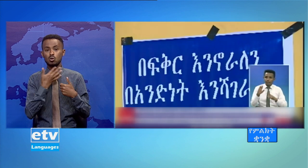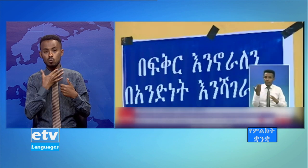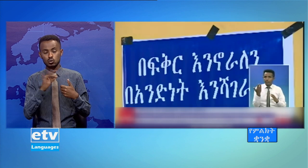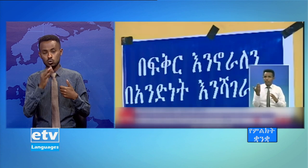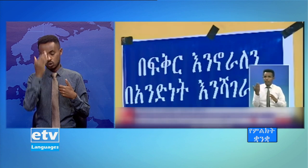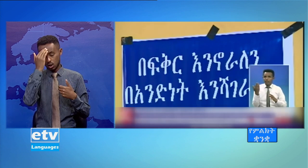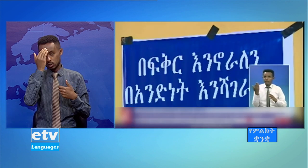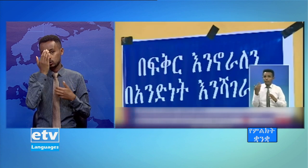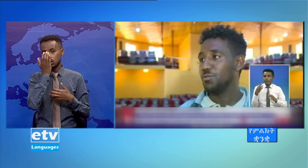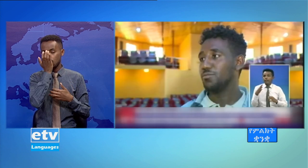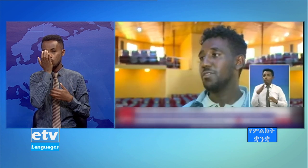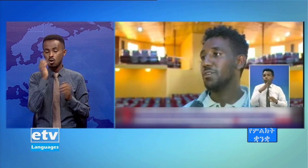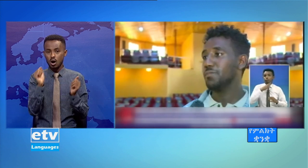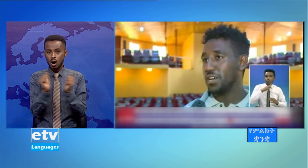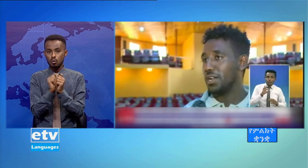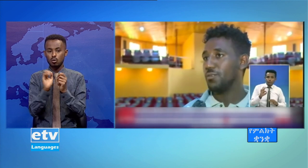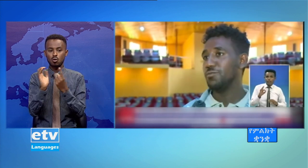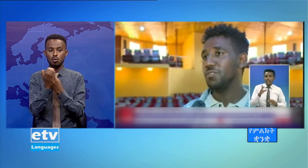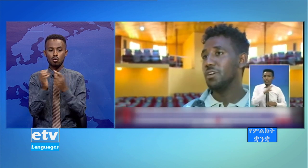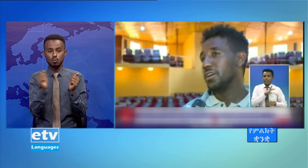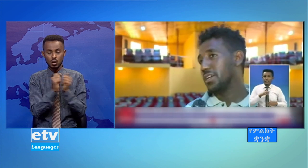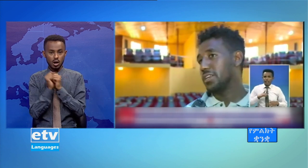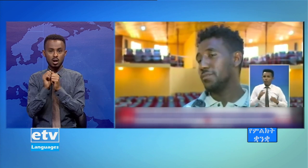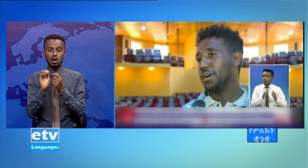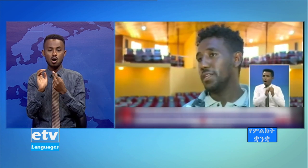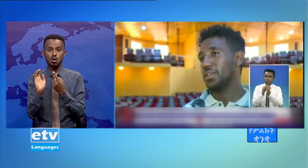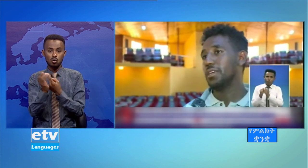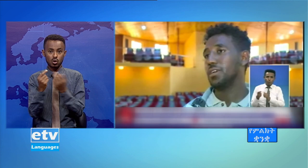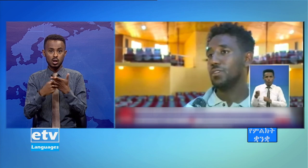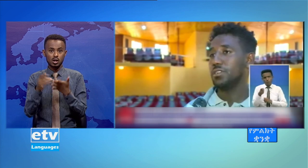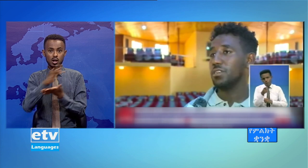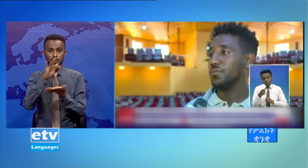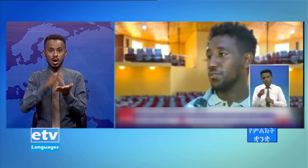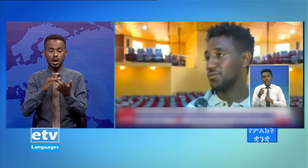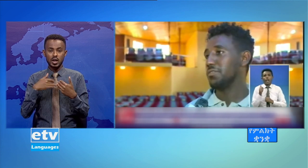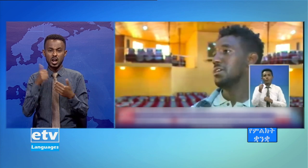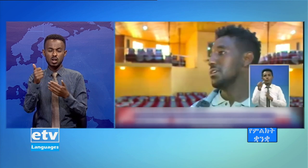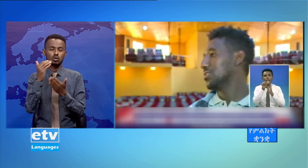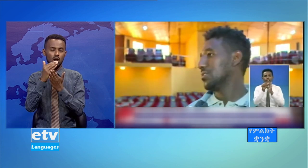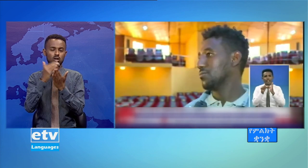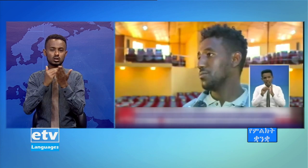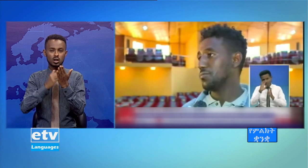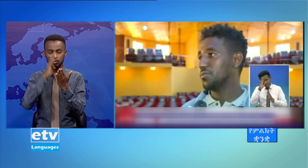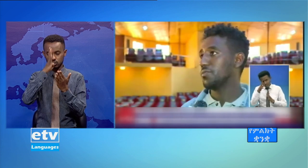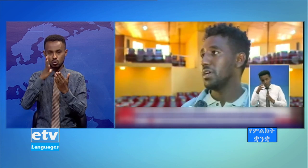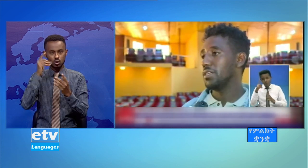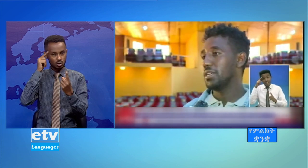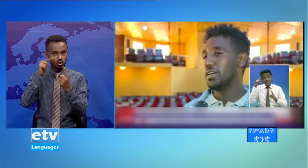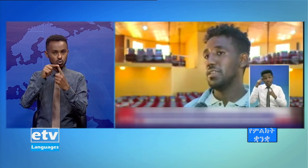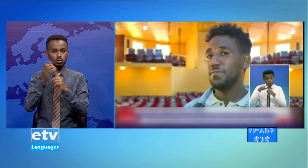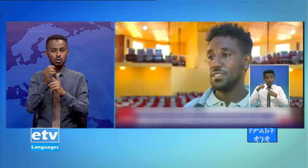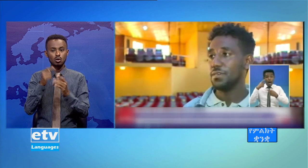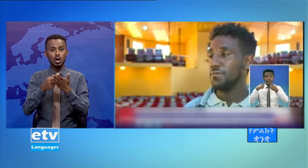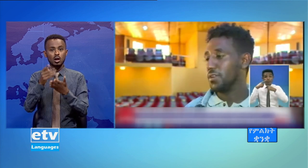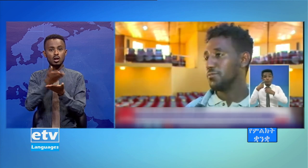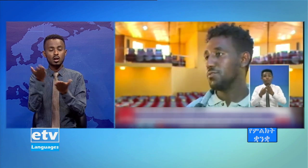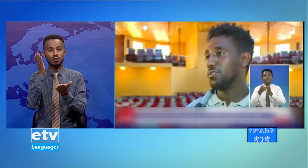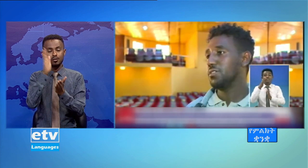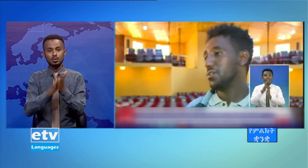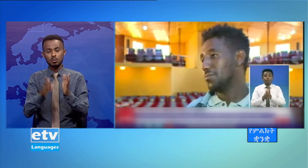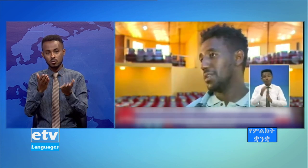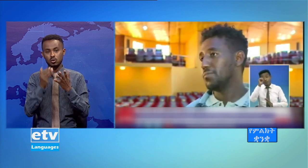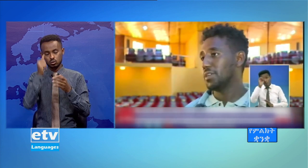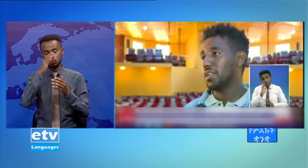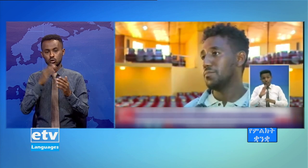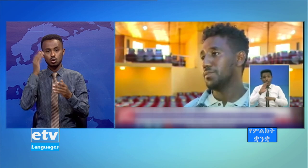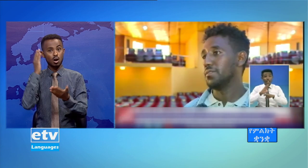ክርስቲያኑ አብሮ ሆኖ በጋራ ሆኖ ይህን ከመሀል ላይ የራሱን አጀንዳ ፈጥሮ ተልእኮ ይዞ መጥቶ ያንን ነገር ለመፈጸም የሚፈልጉ ሰዎችን